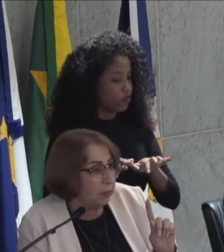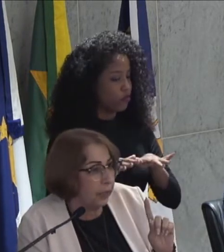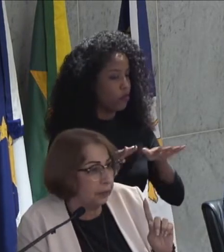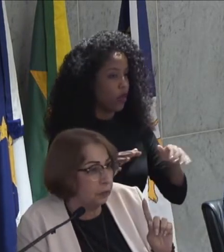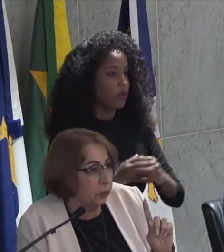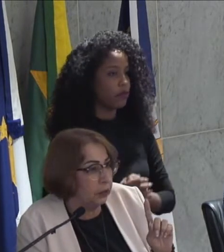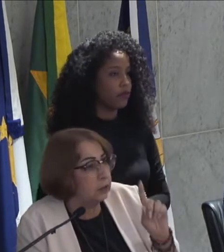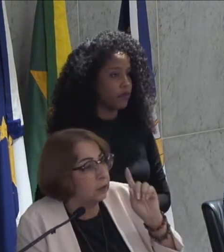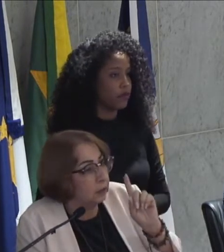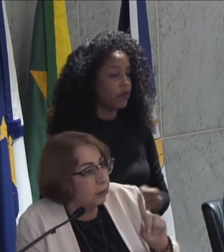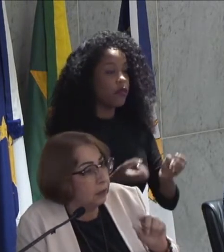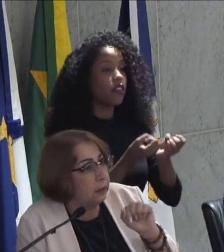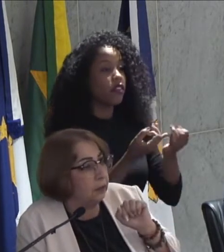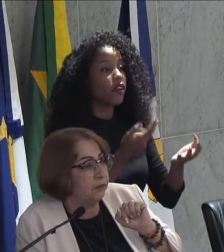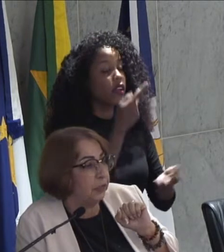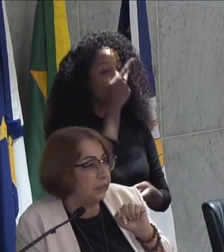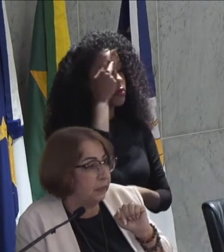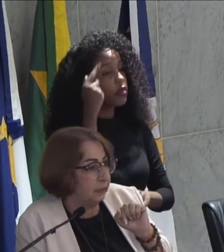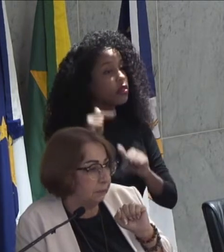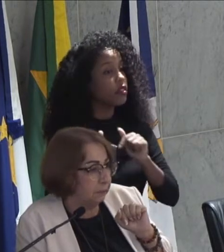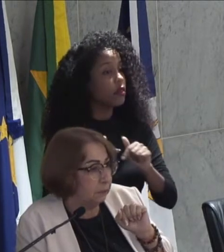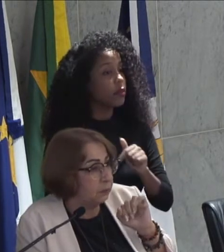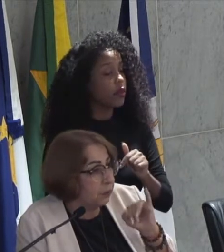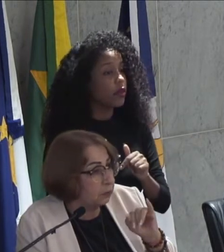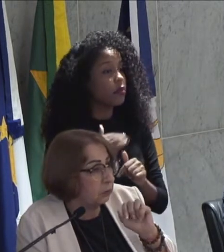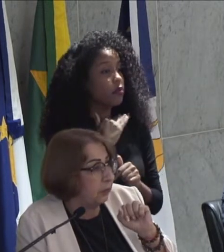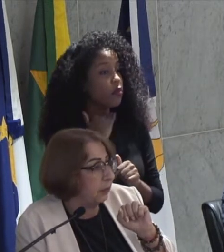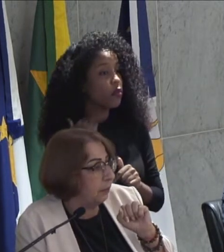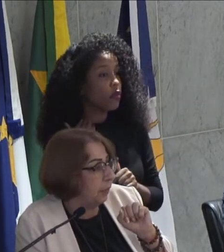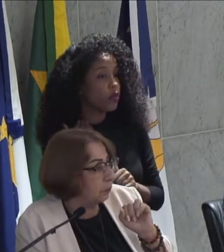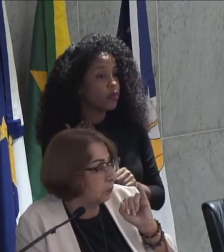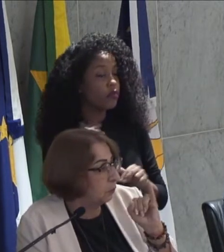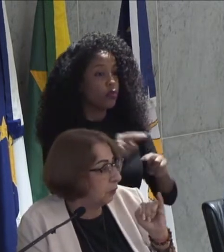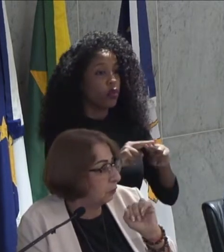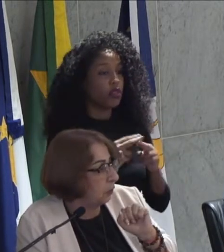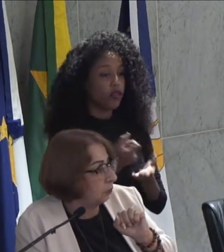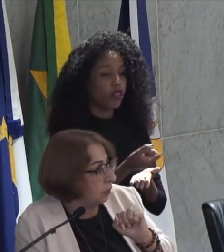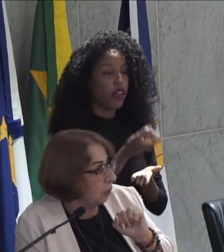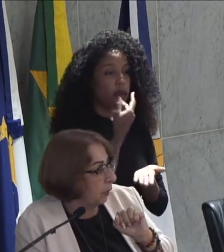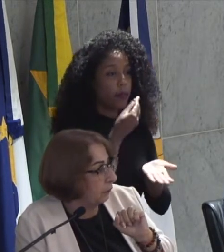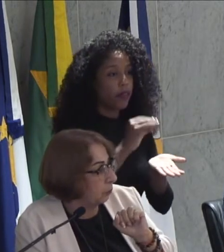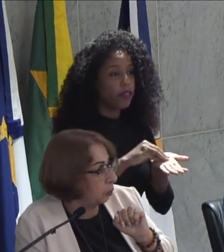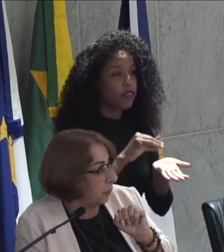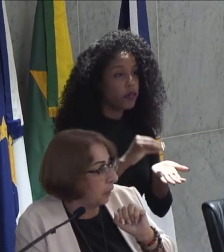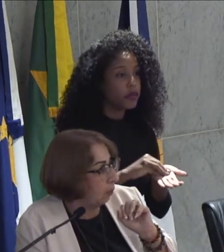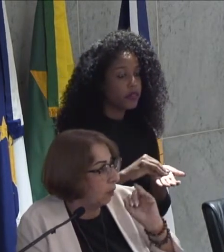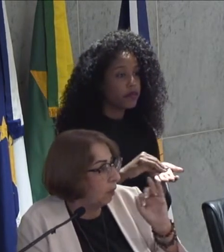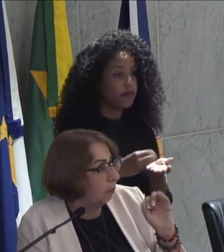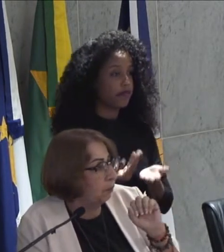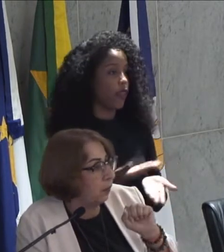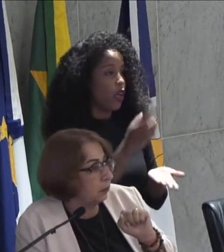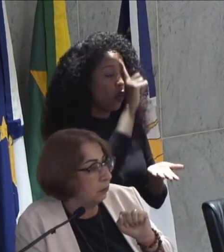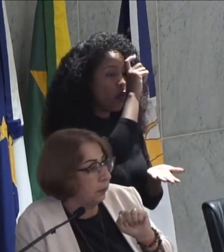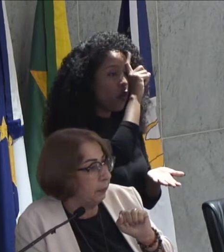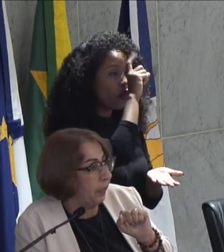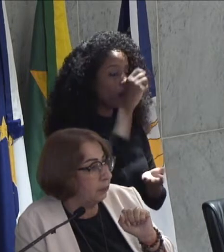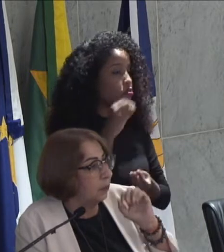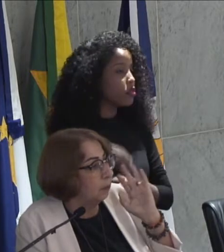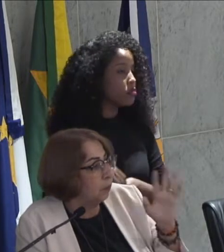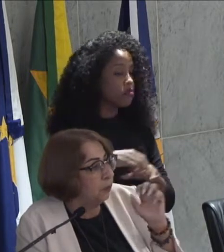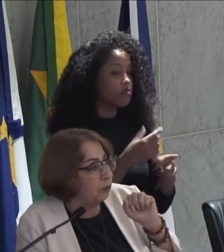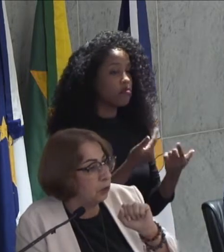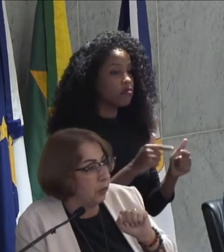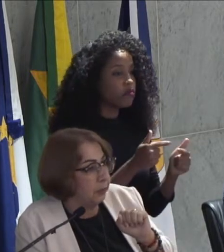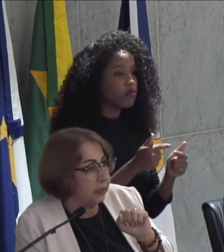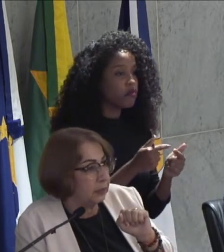Muitos trabalhadores irão falecer por falta de um medicamento, por falta de uma condição para levá-lo para o hospital, por falta de um remédio,